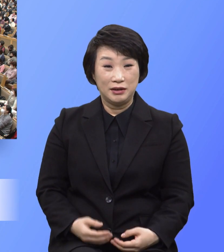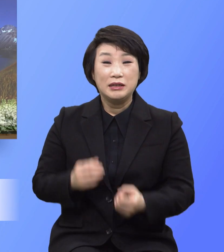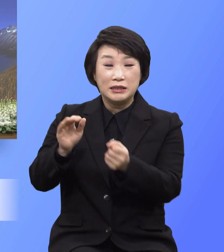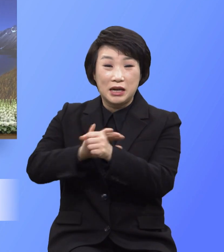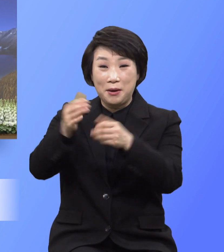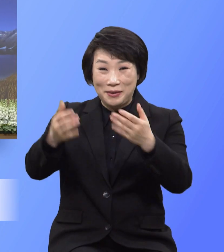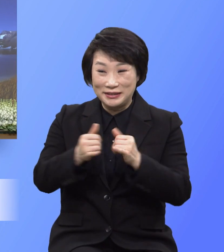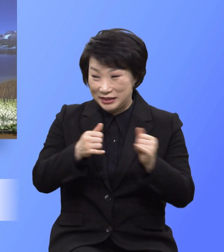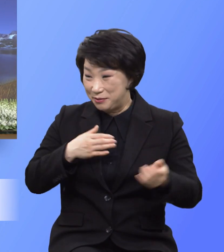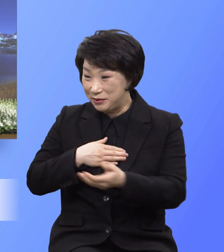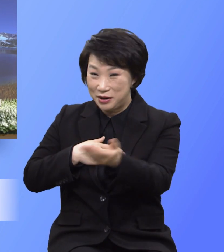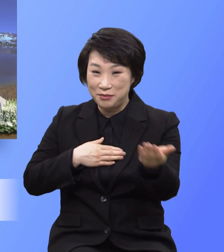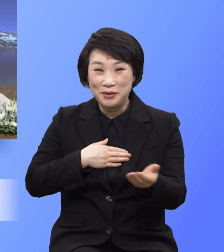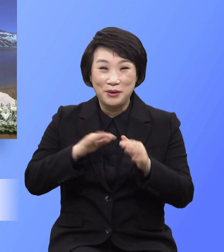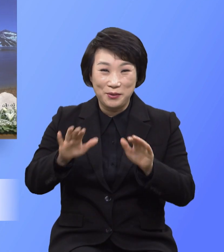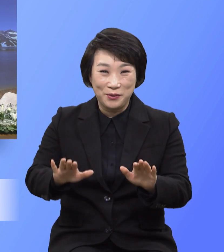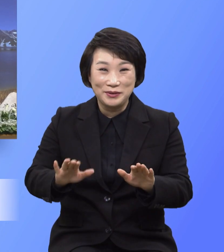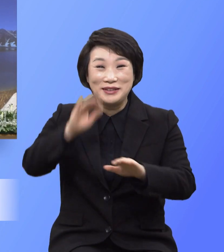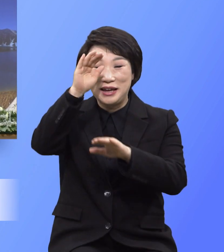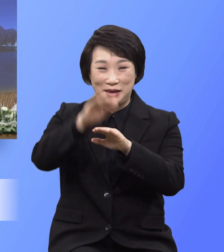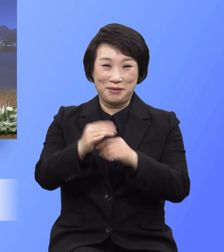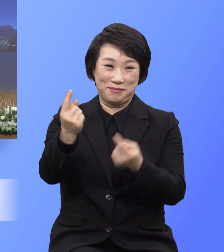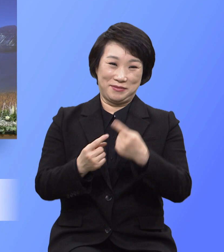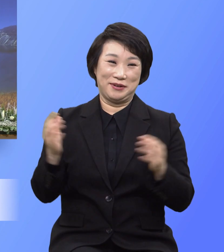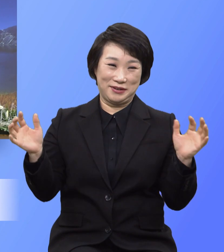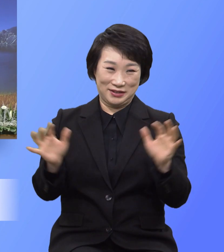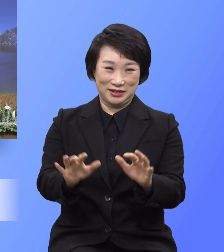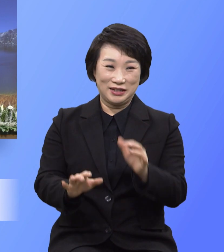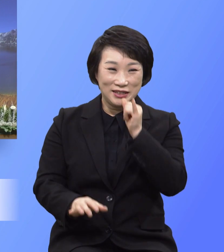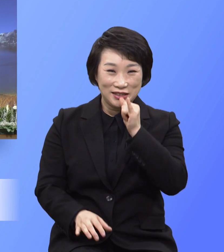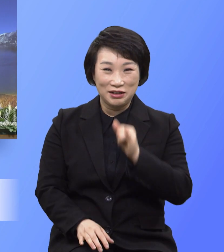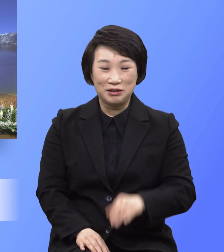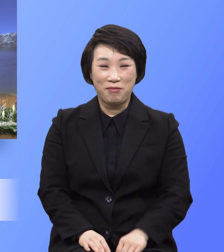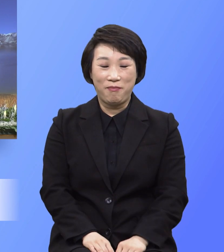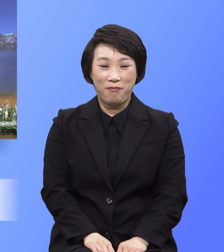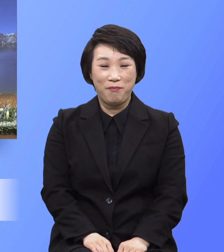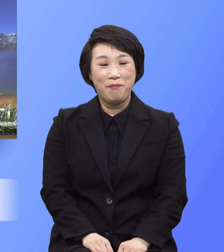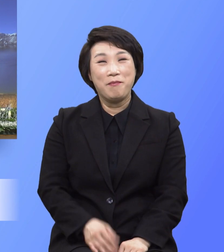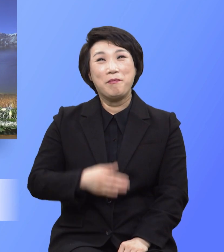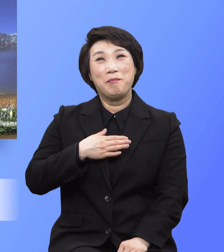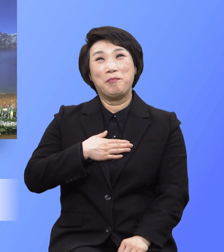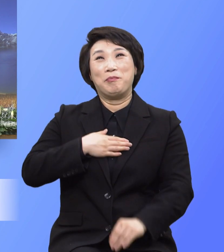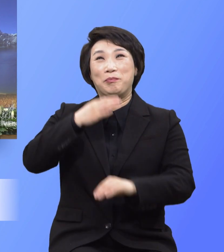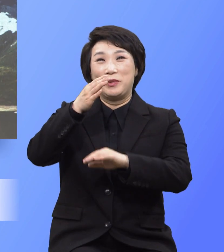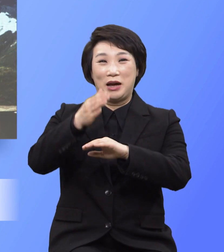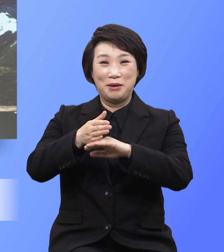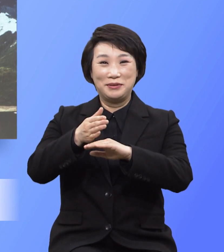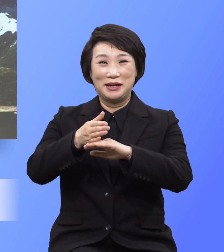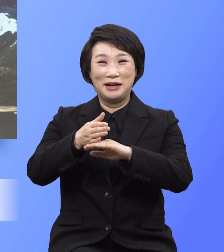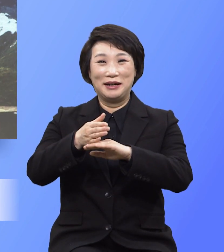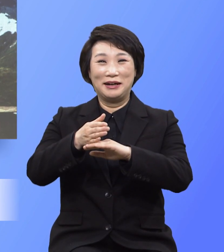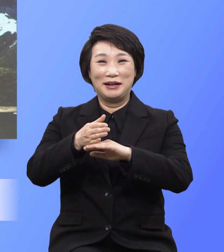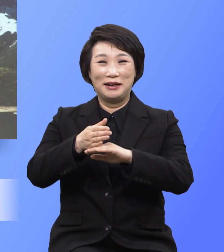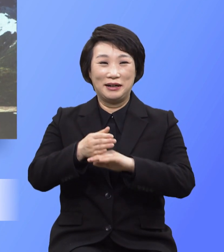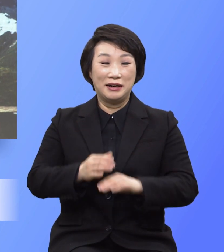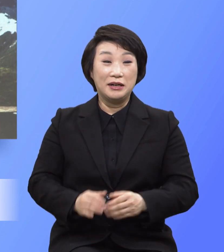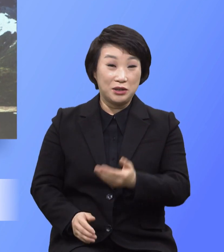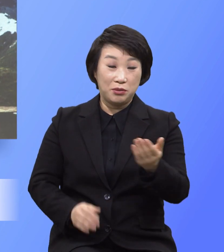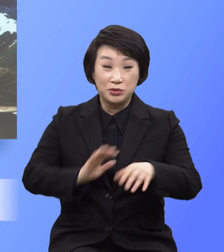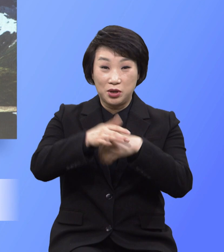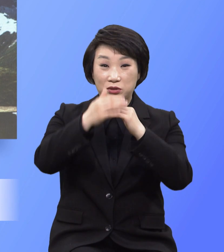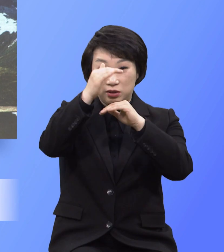사랑을 받은 자들이 오늘 이렇게 예배하는 것입니다. 얼마나 감사하냐. 그래서